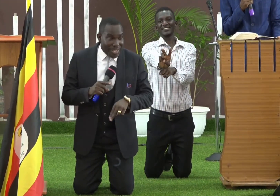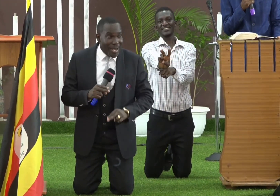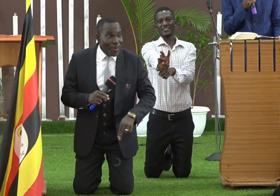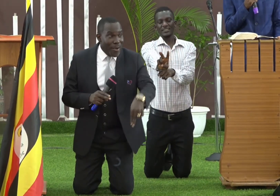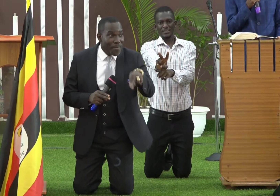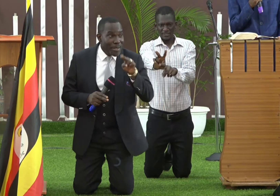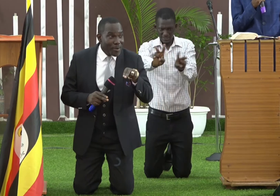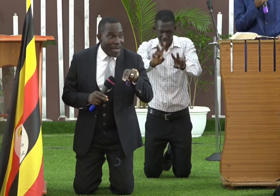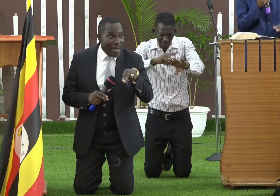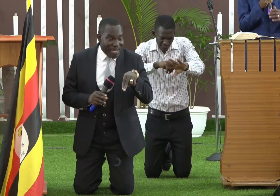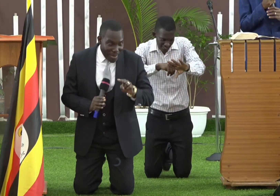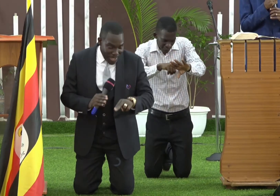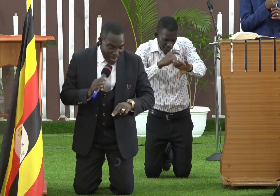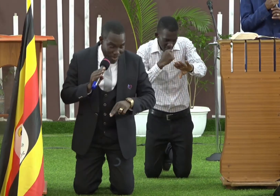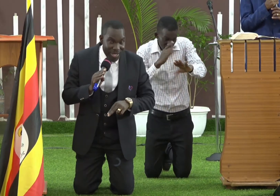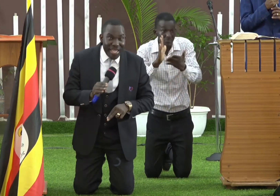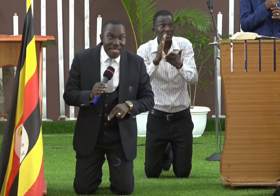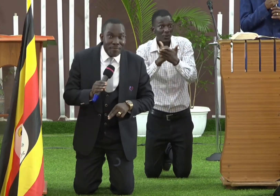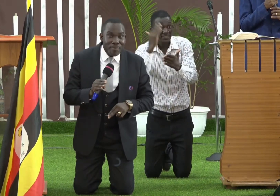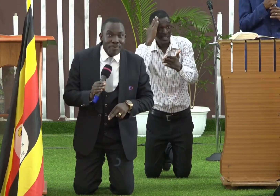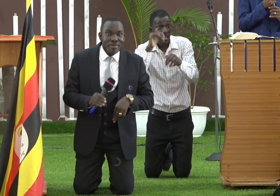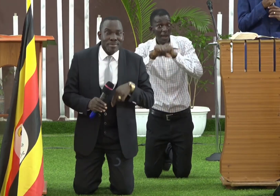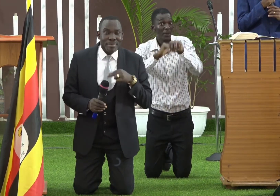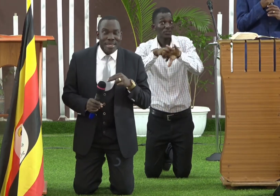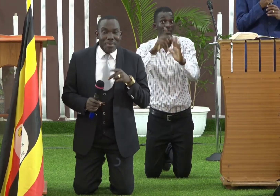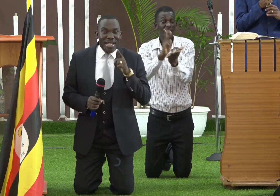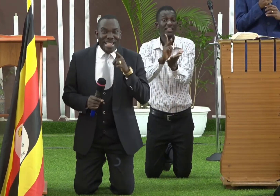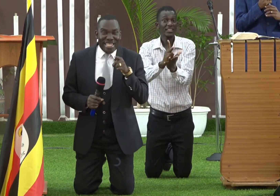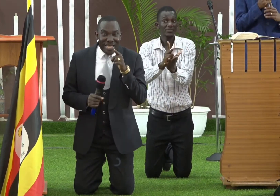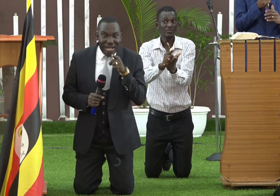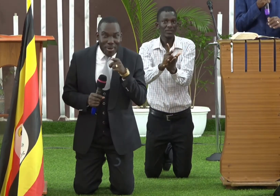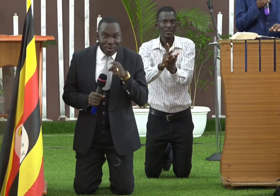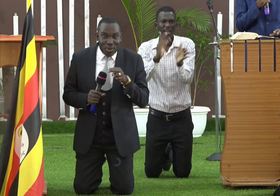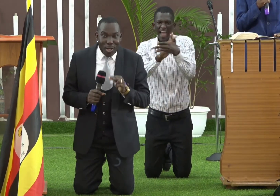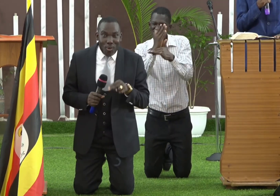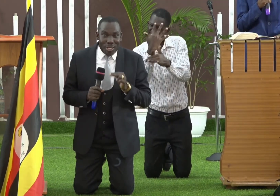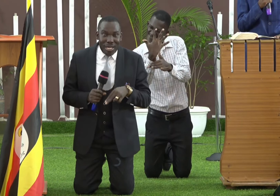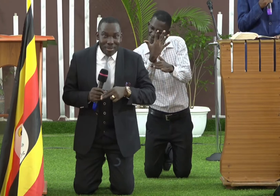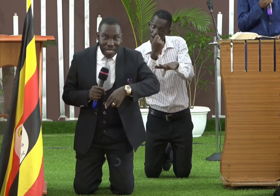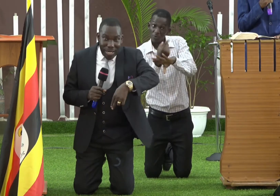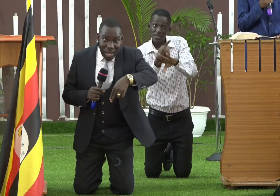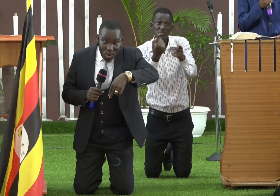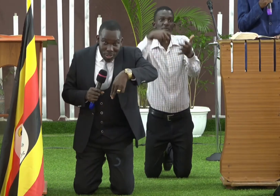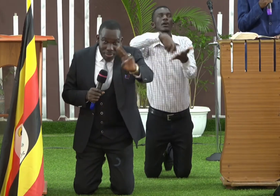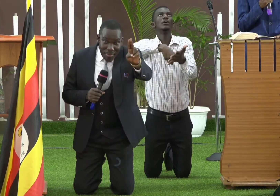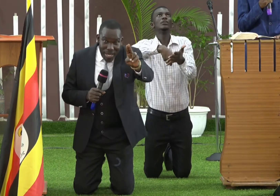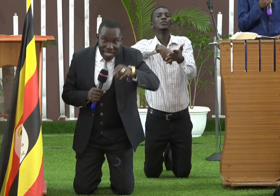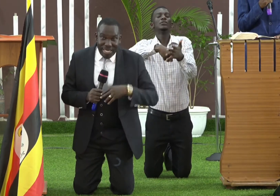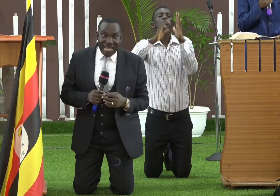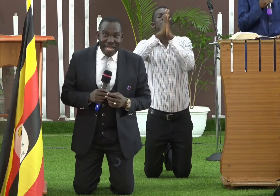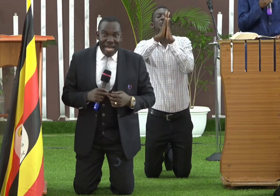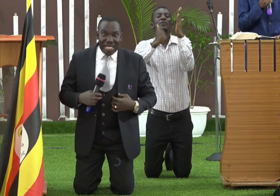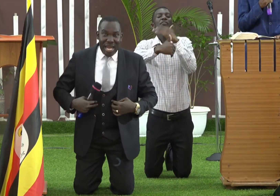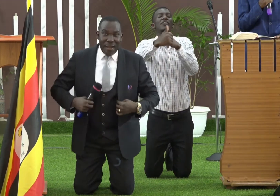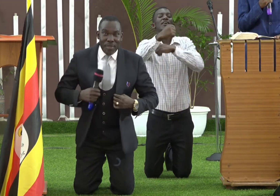Batunulira sawa kubanga batambulira mbudde ebule dakika tano bakutuukeko gwokyali musala osabira myaka